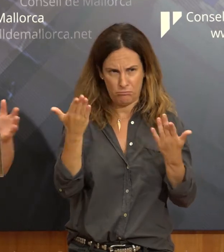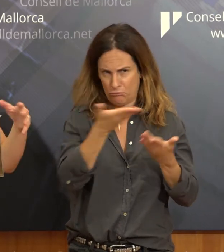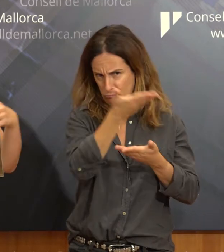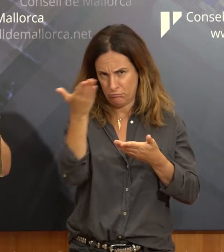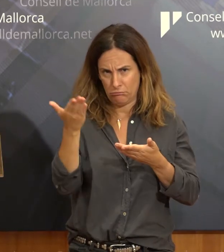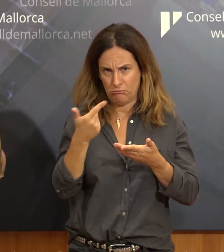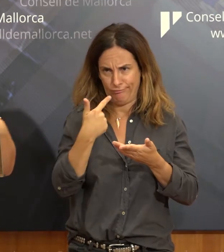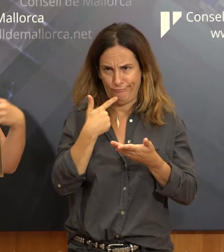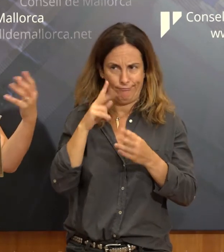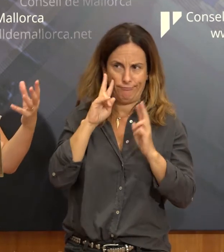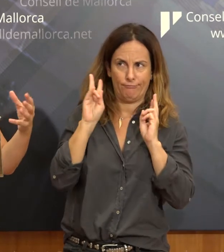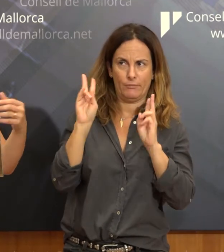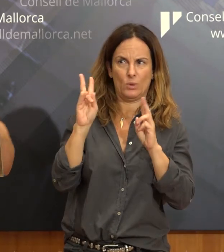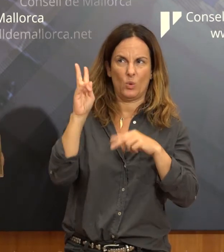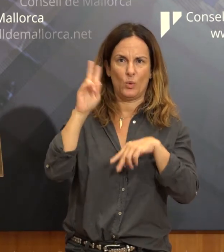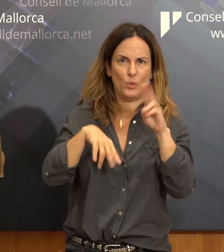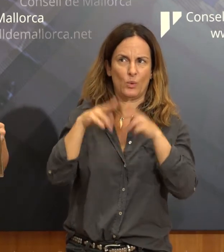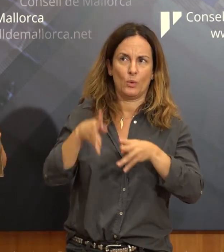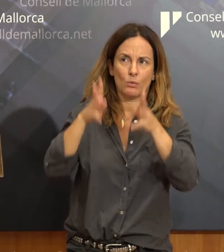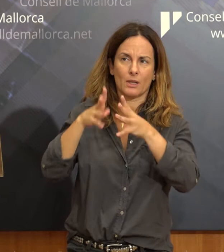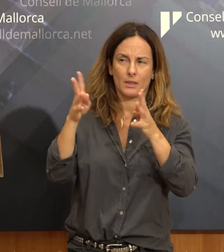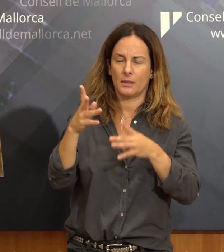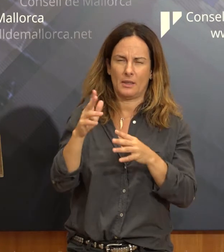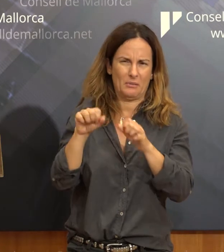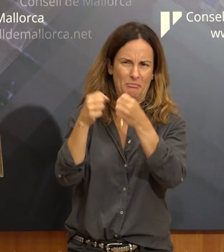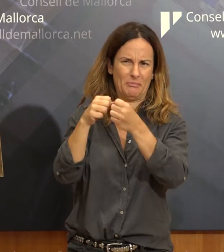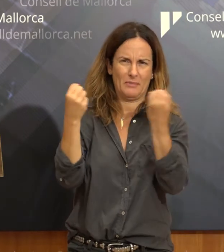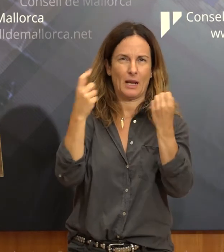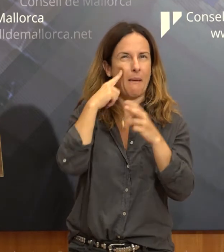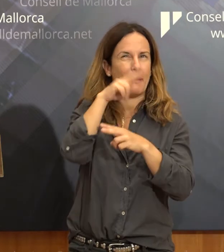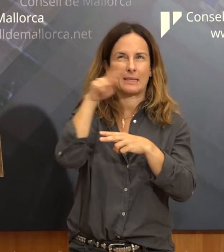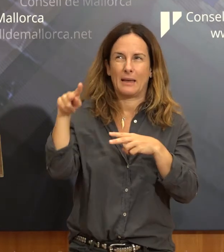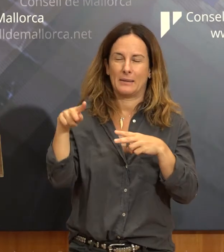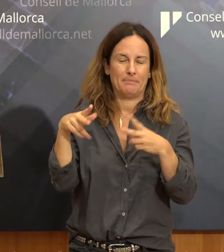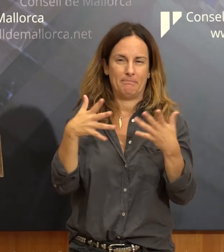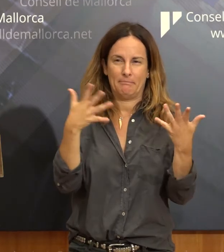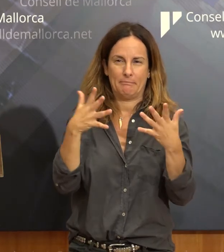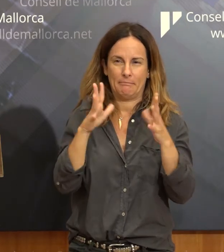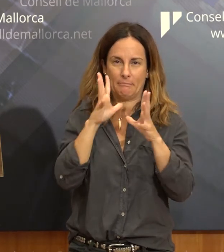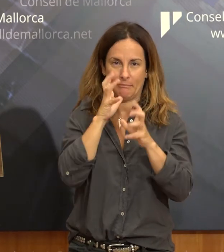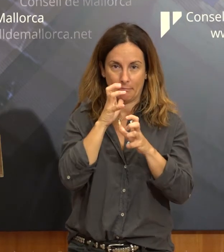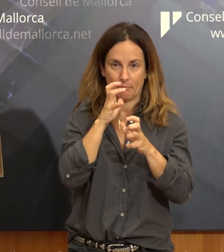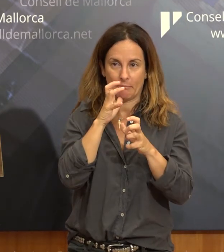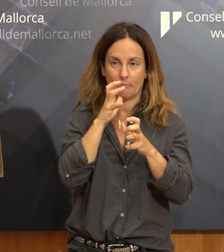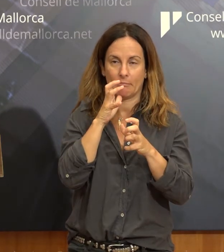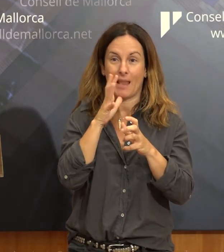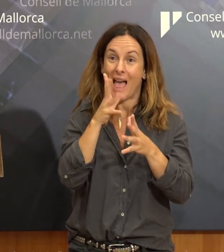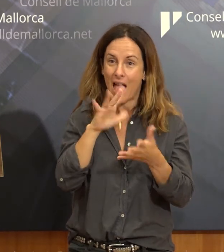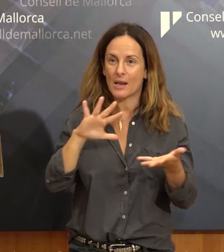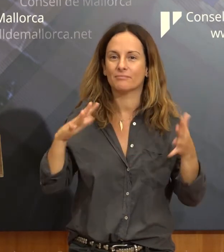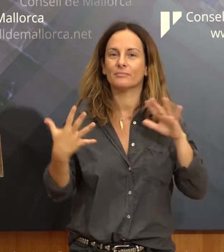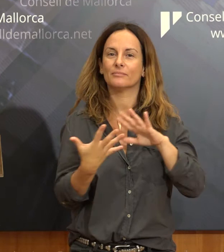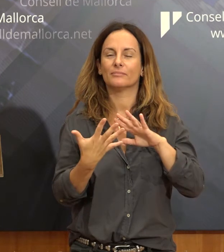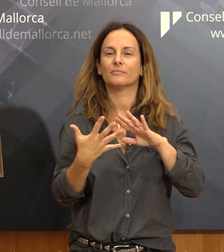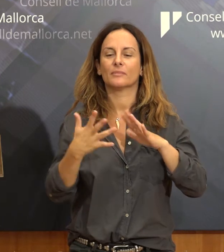degradada a nivell urbanístic i paisatgístic, convertirem en una zona de serveis no degradada, sinó en un